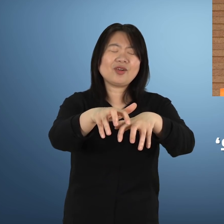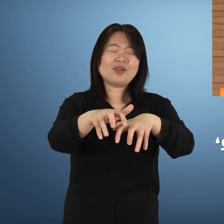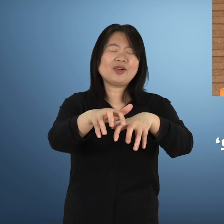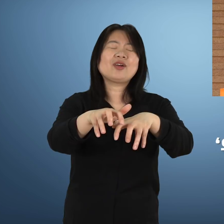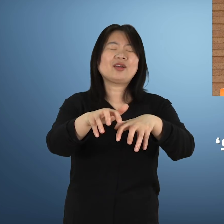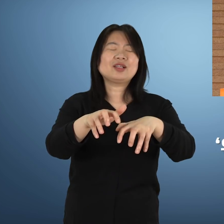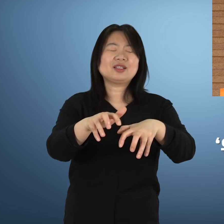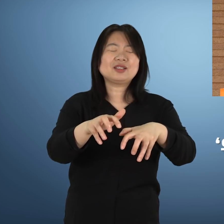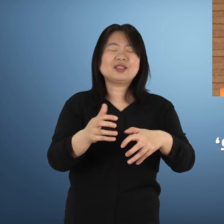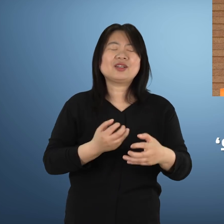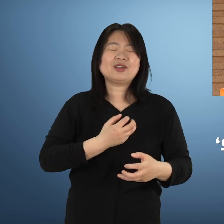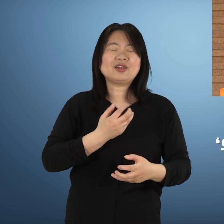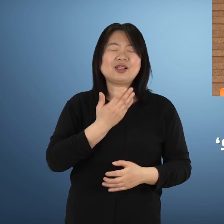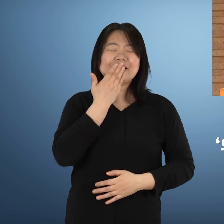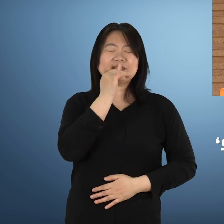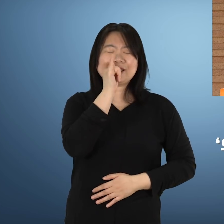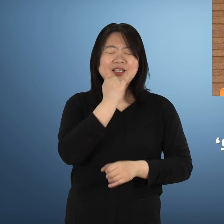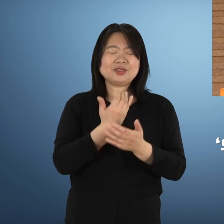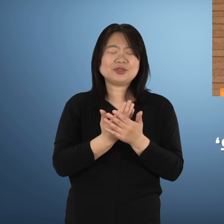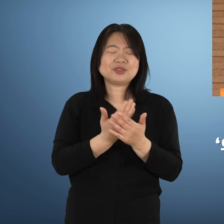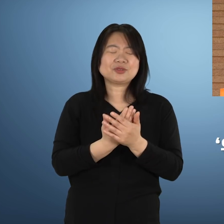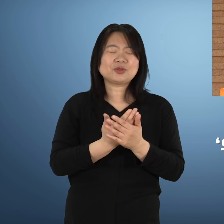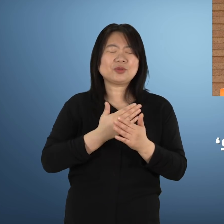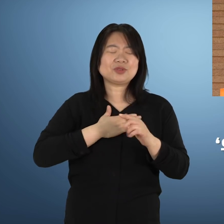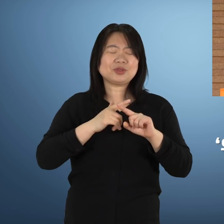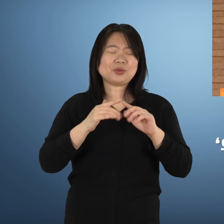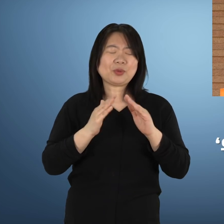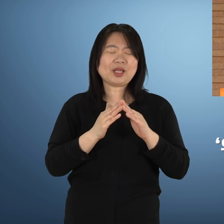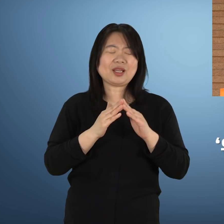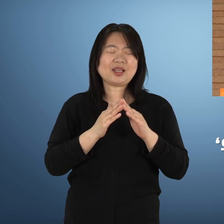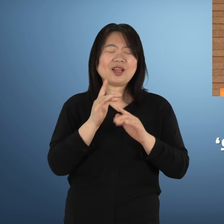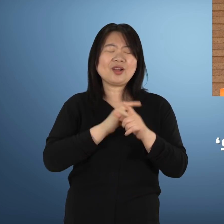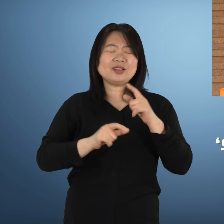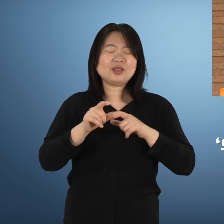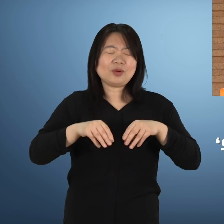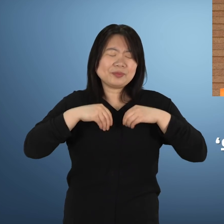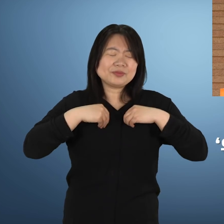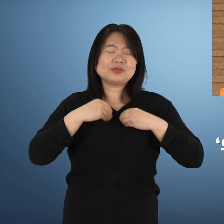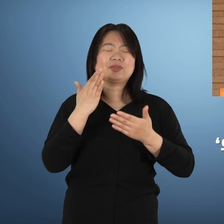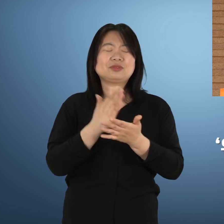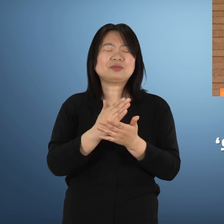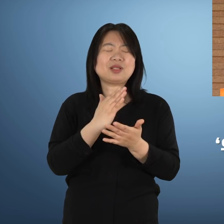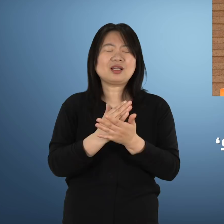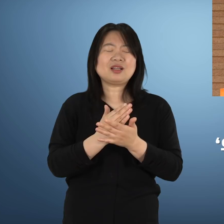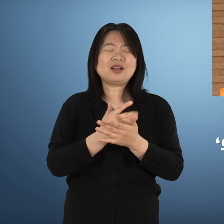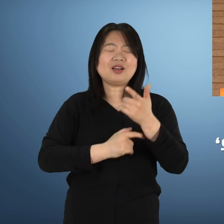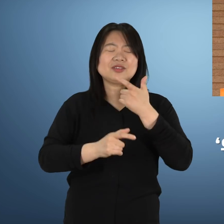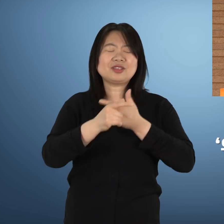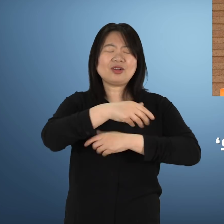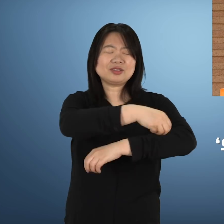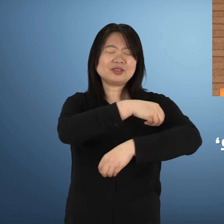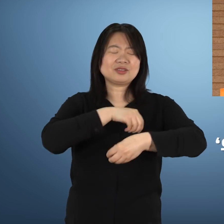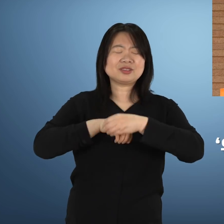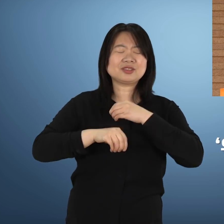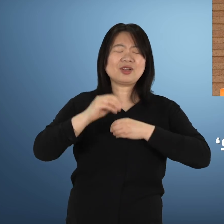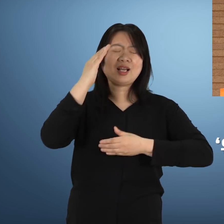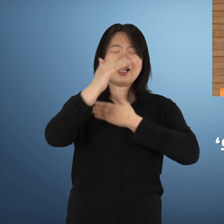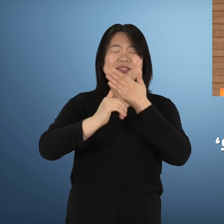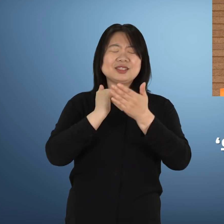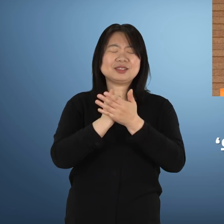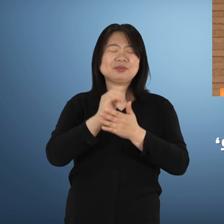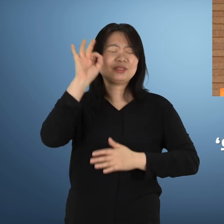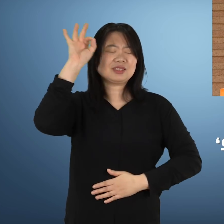주시옵소서. 우리 교회가 이럴 때일수록 움츠러들지 말고 더 적극적으로